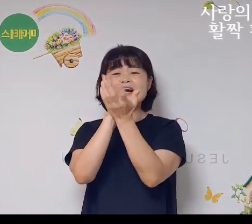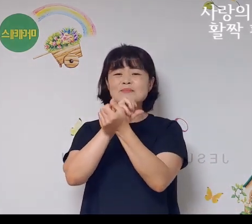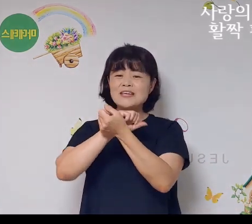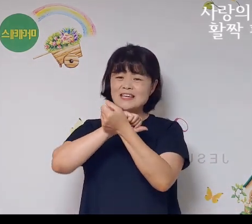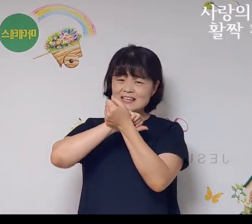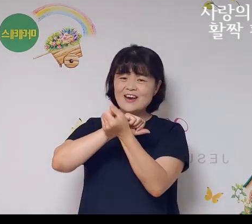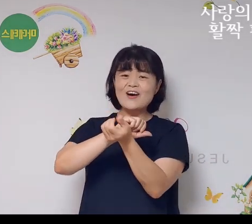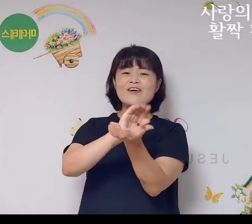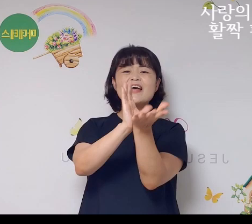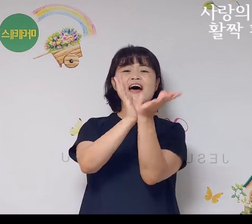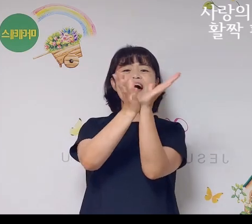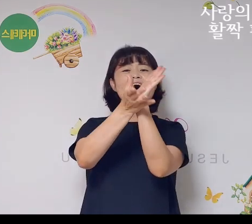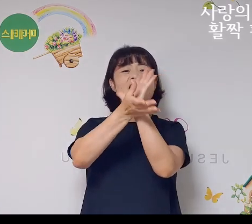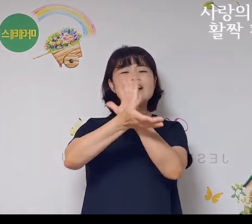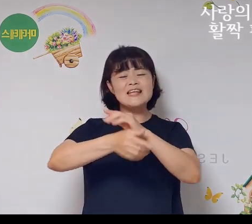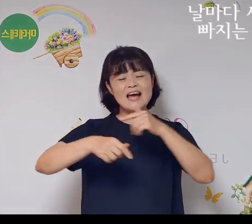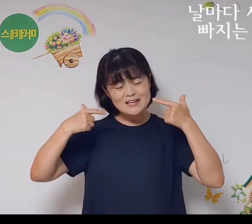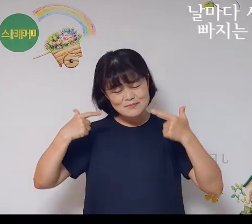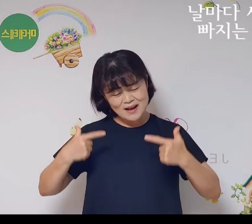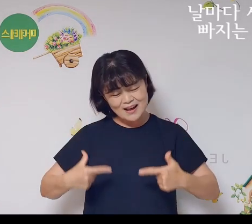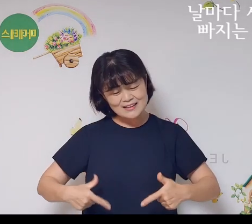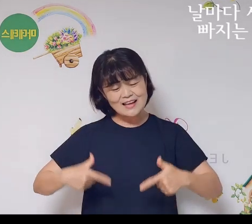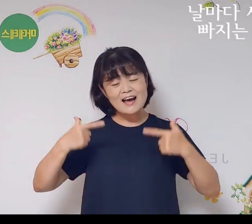활짝 피어나 날마다